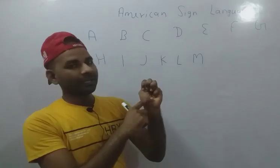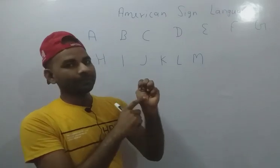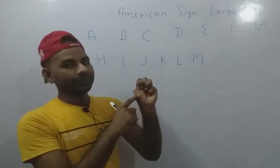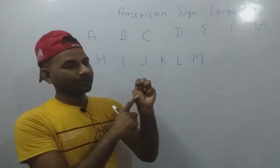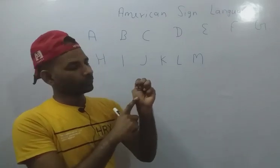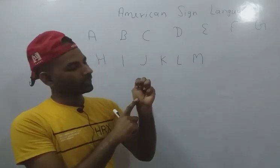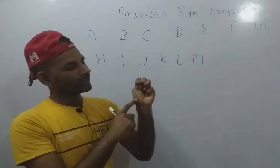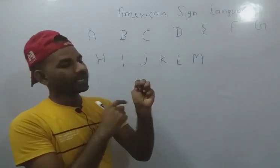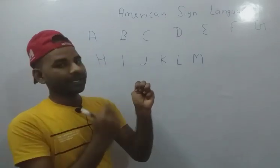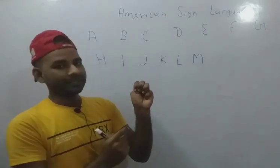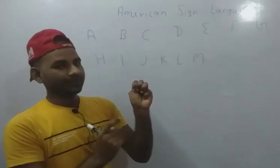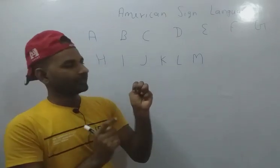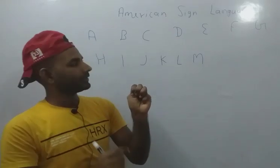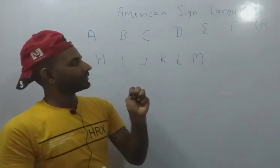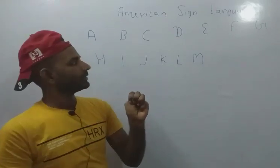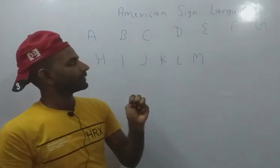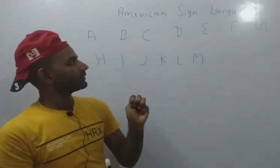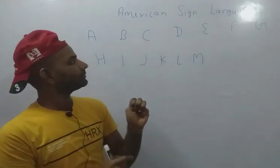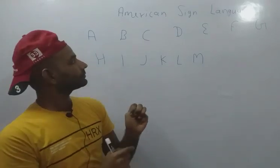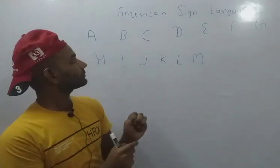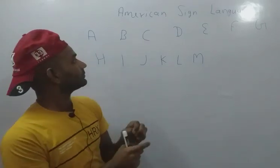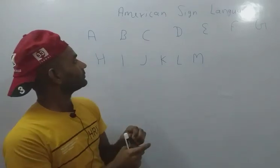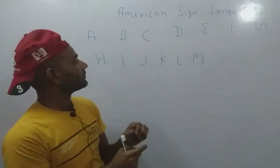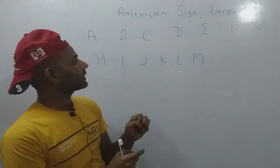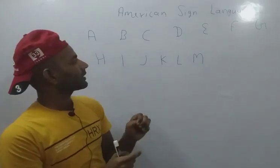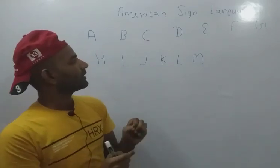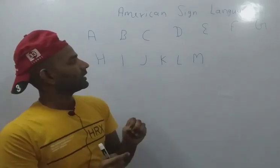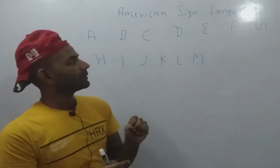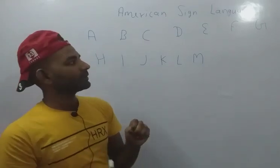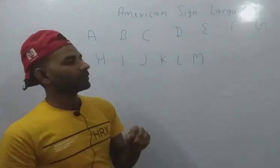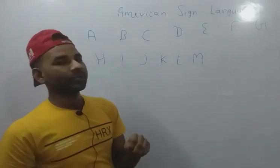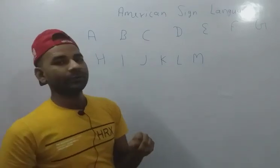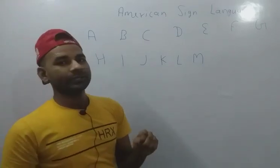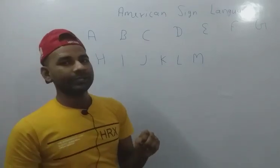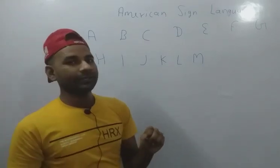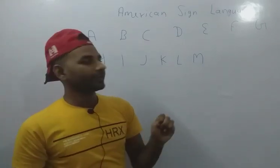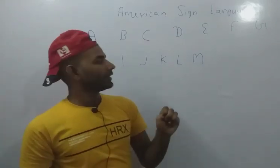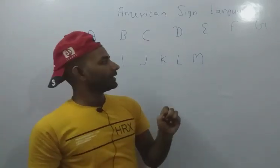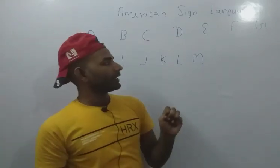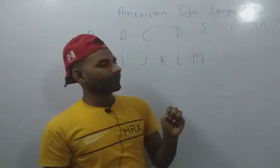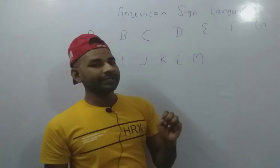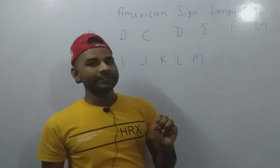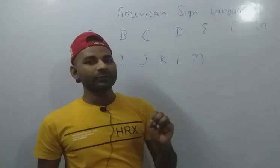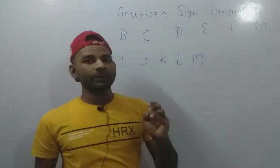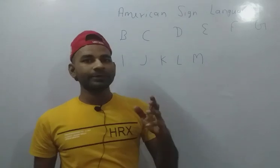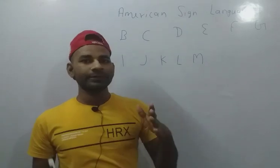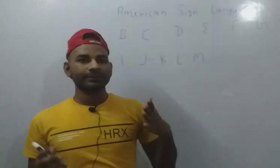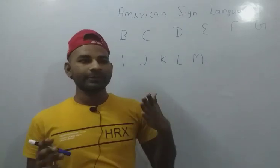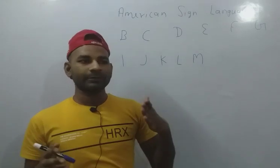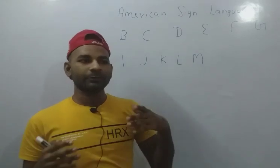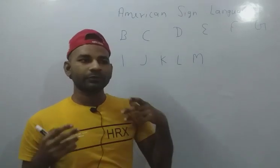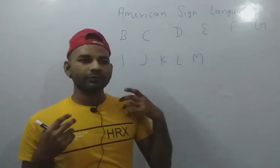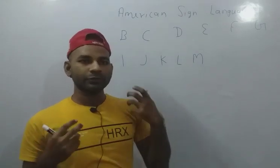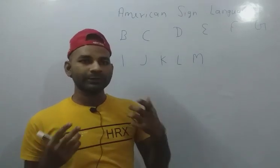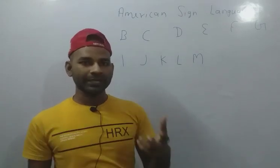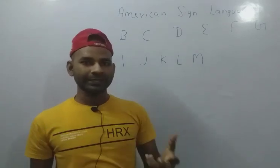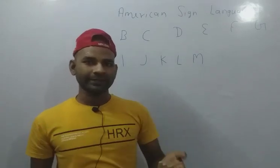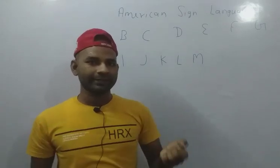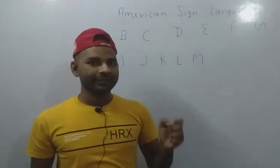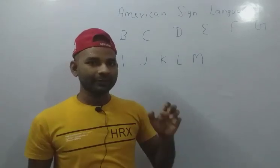अब थोड़ा इसके आगे समझ लीजिए। देखिए अब इसमें से और क्या हो सकता है। अब अगर किसी को आपसे मतलब आप कुछ बताना है और